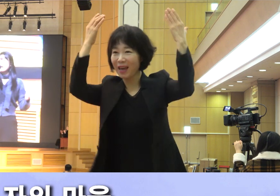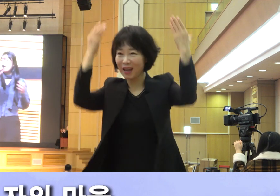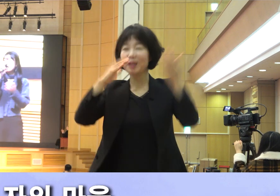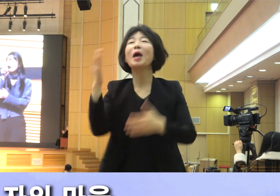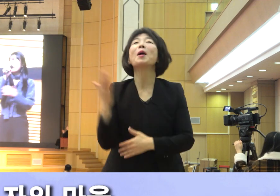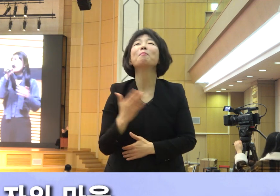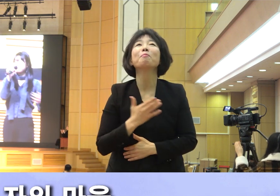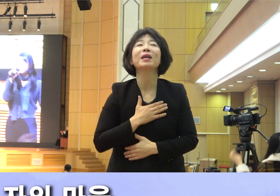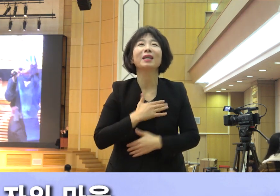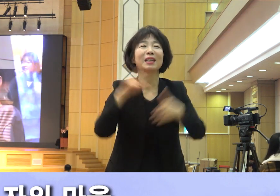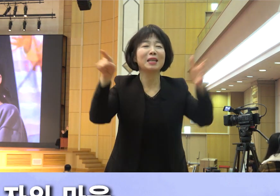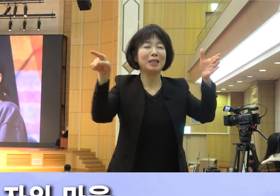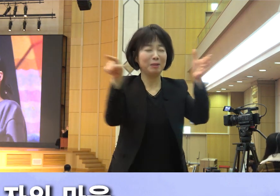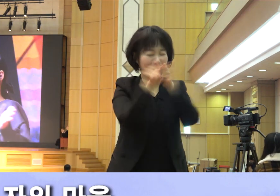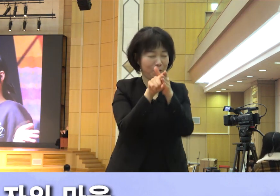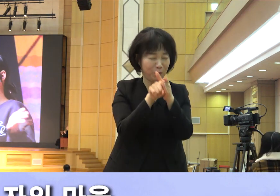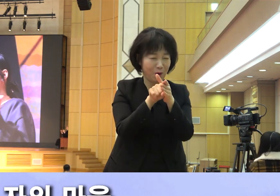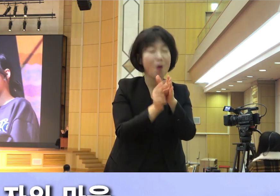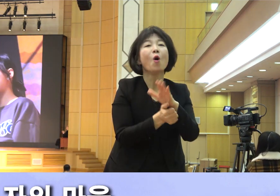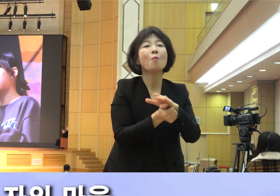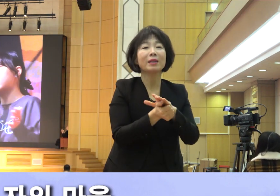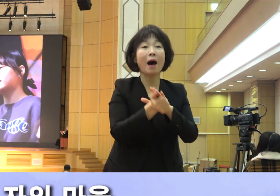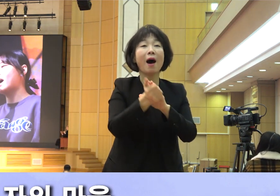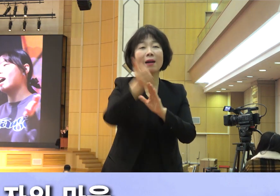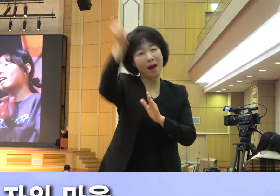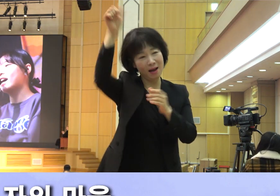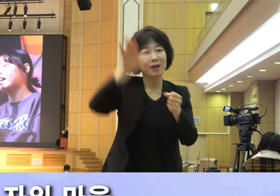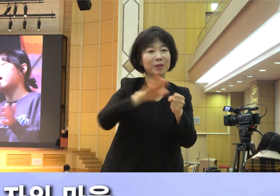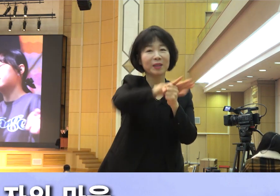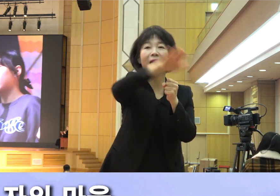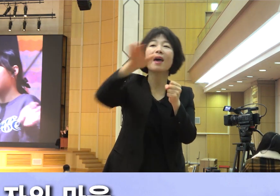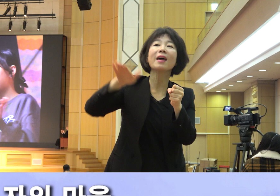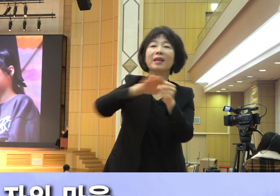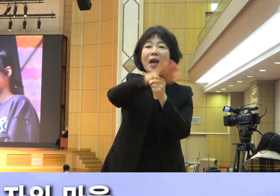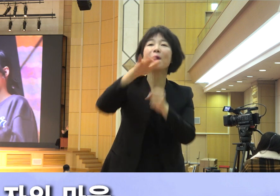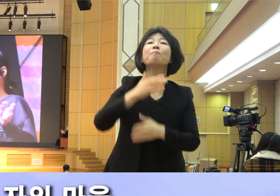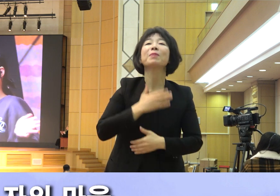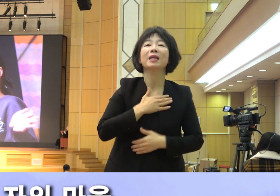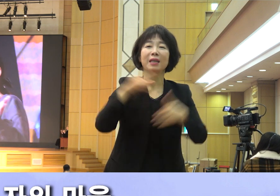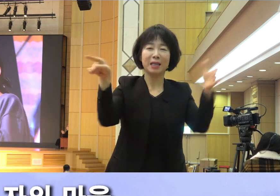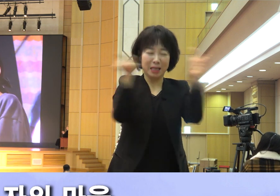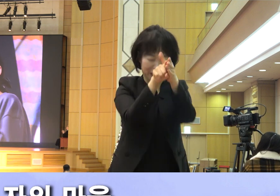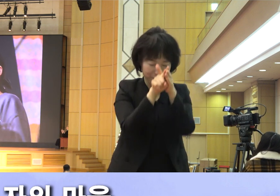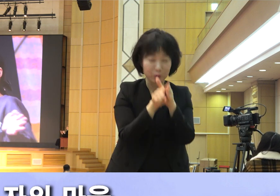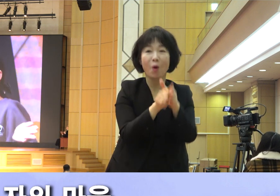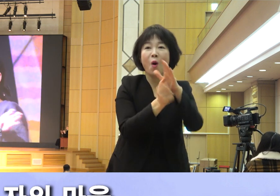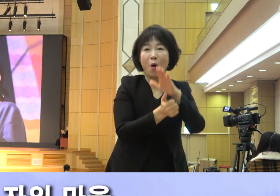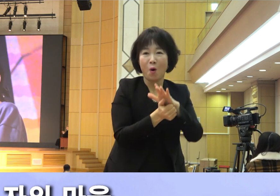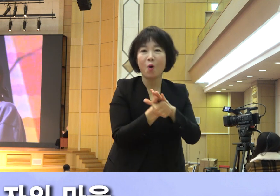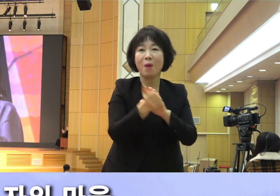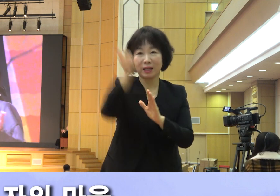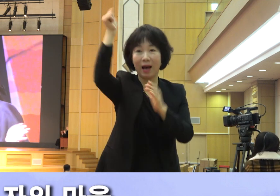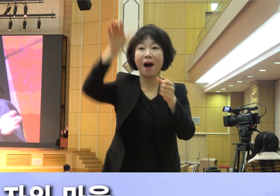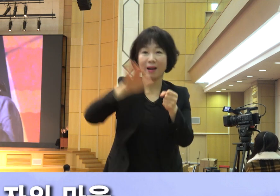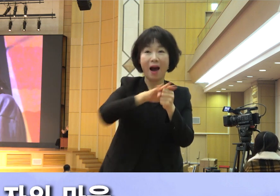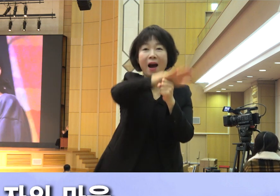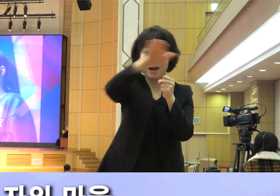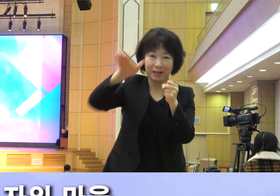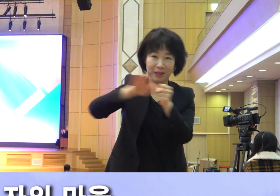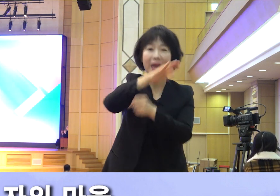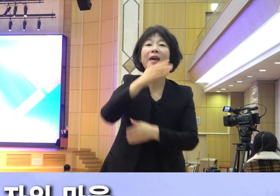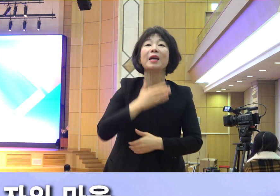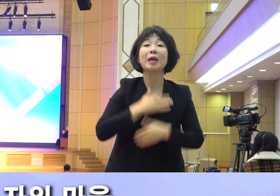할렐루야. 내게 믿음 소망 사랑 내게 믿음 소망